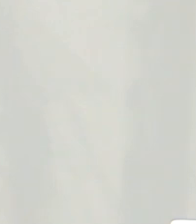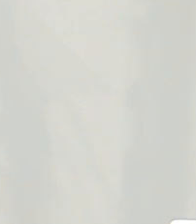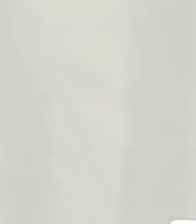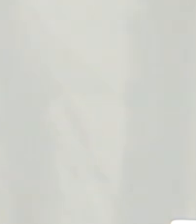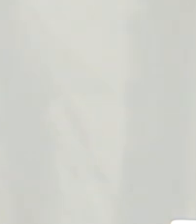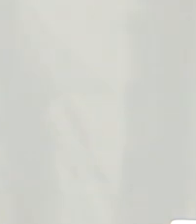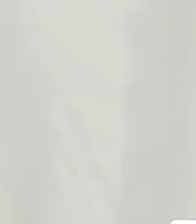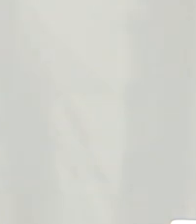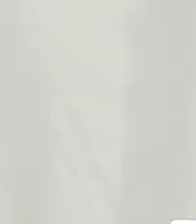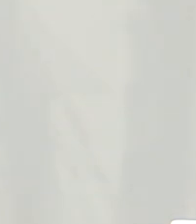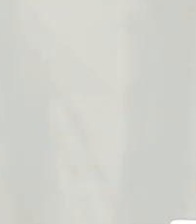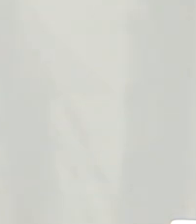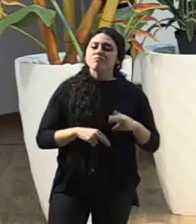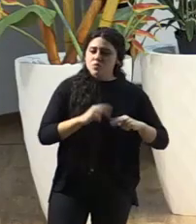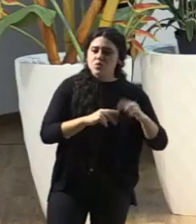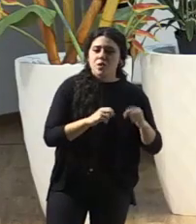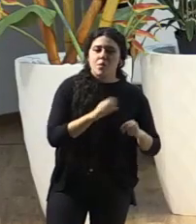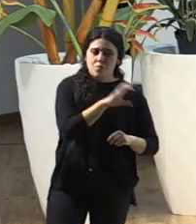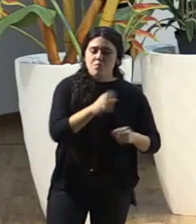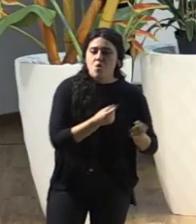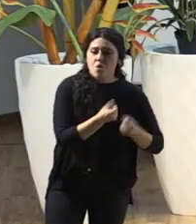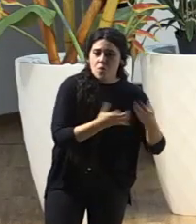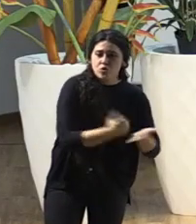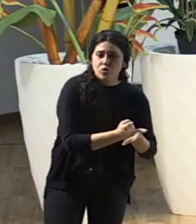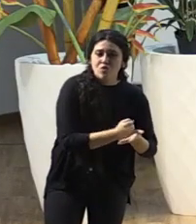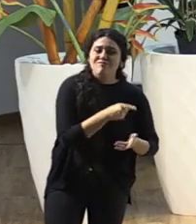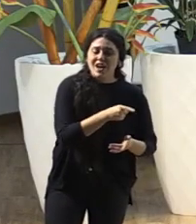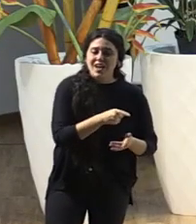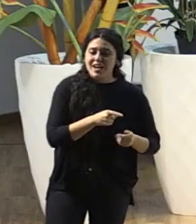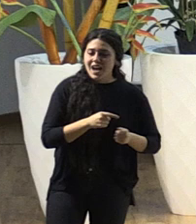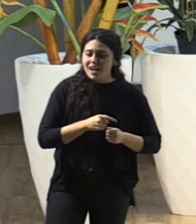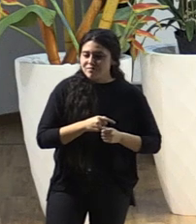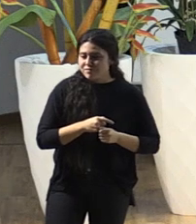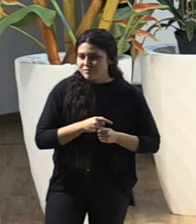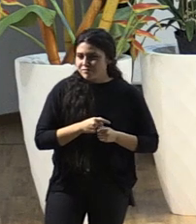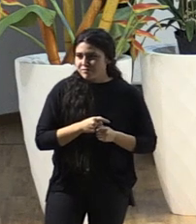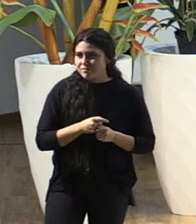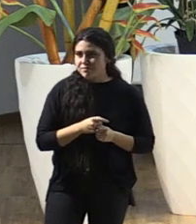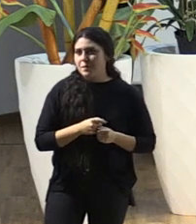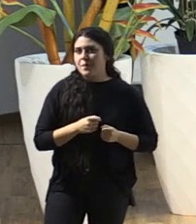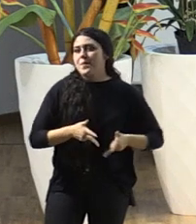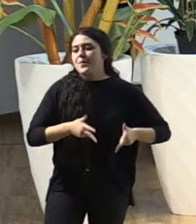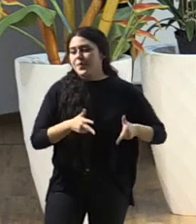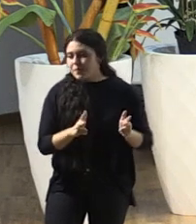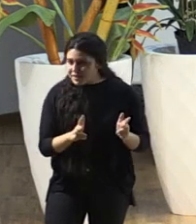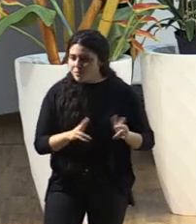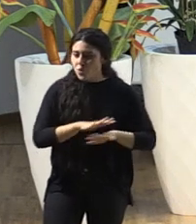estar construyendo desde las comunidades, abrimos un espacio de relación,